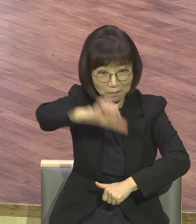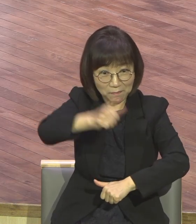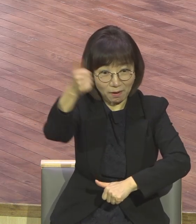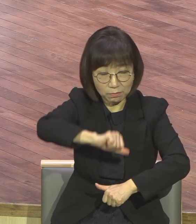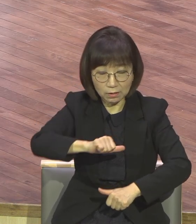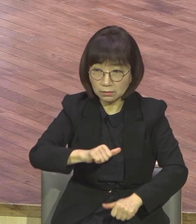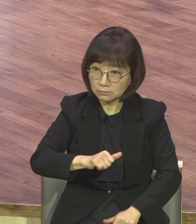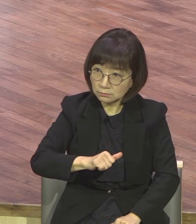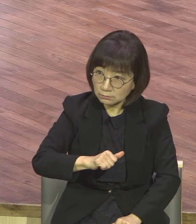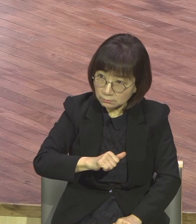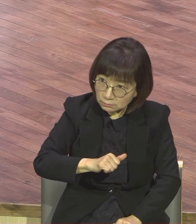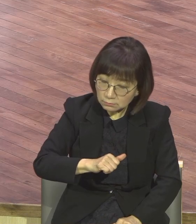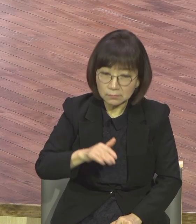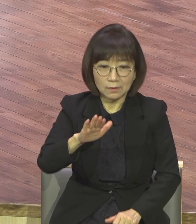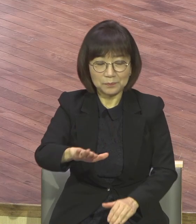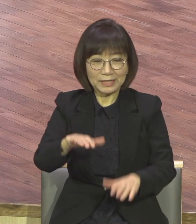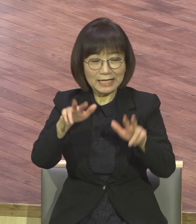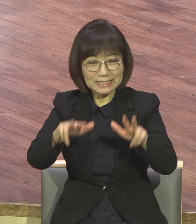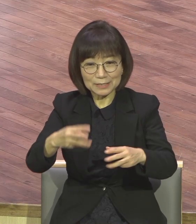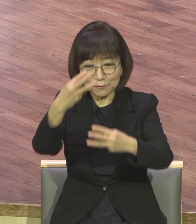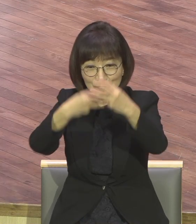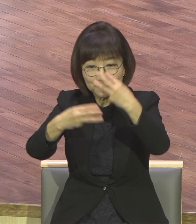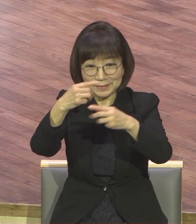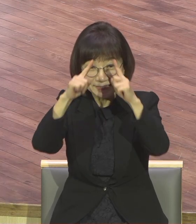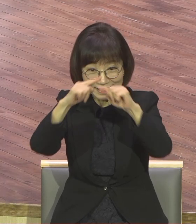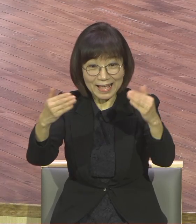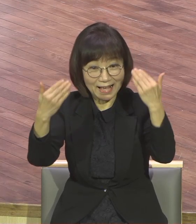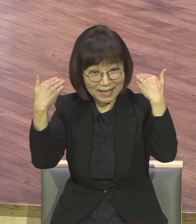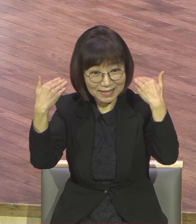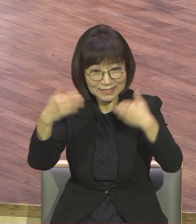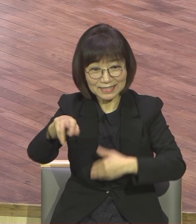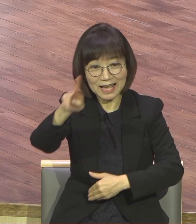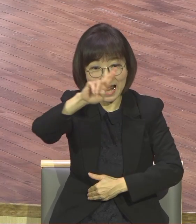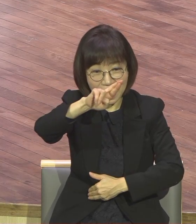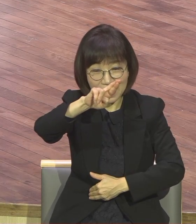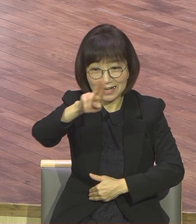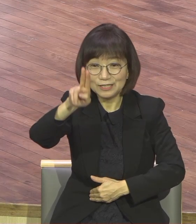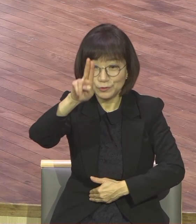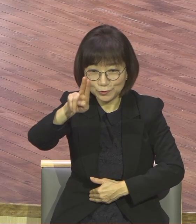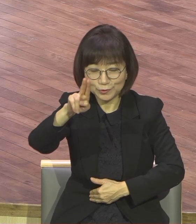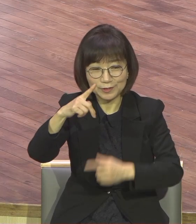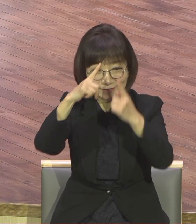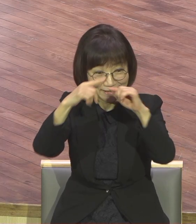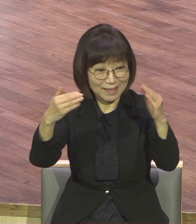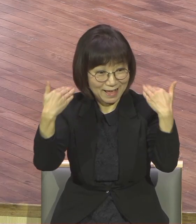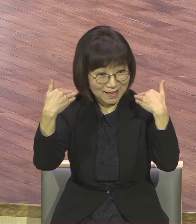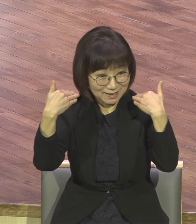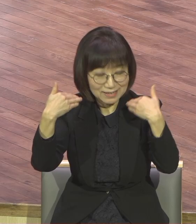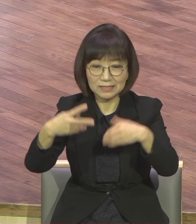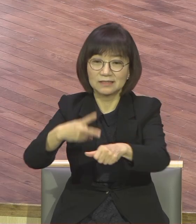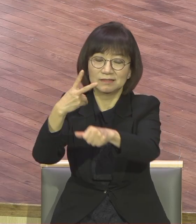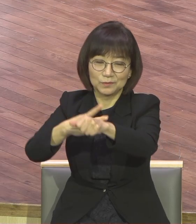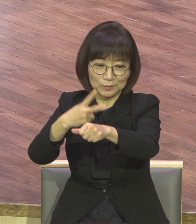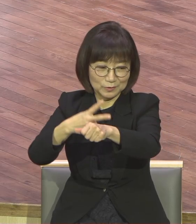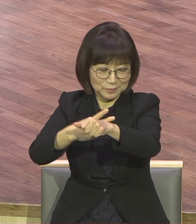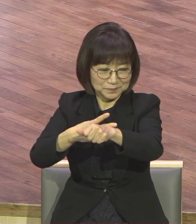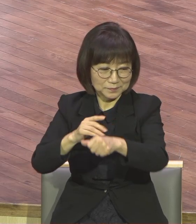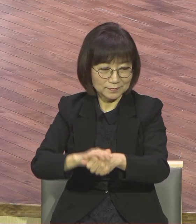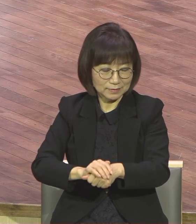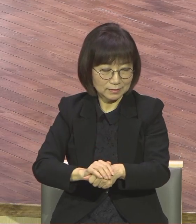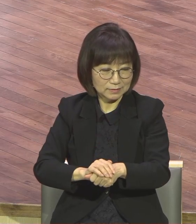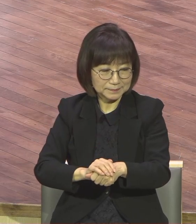고신대학교 대학원 교수였고 조득신학교회사 그리고 지금 현재 버니엘